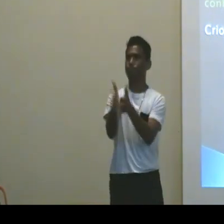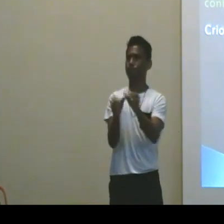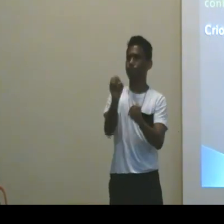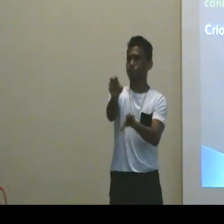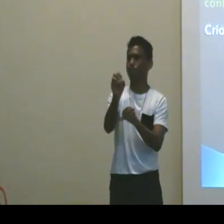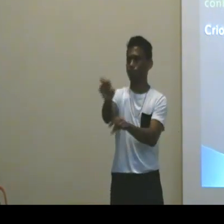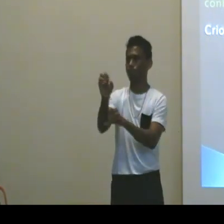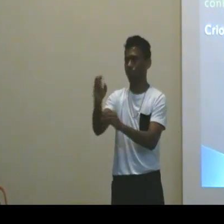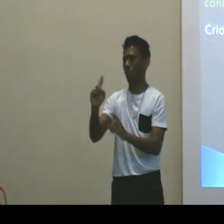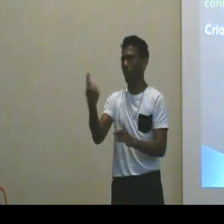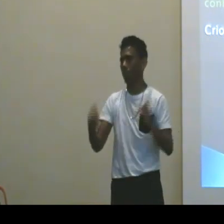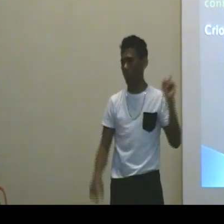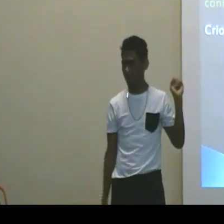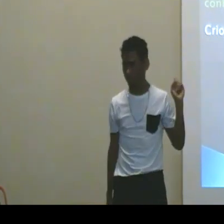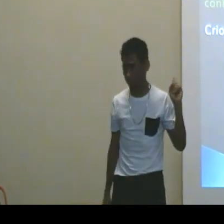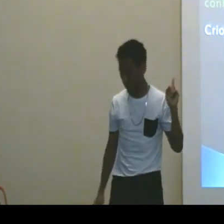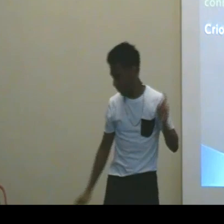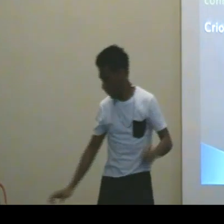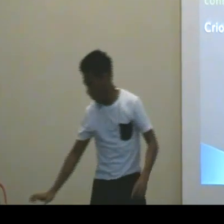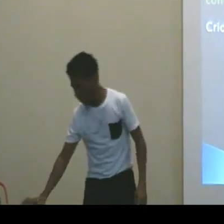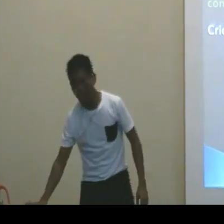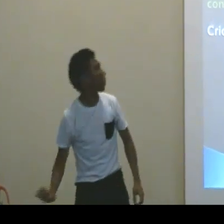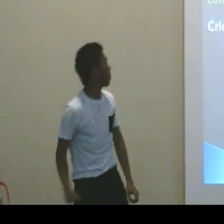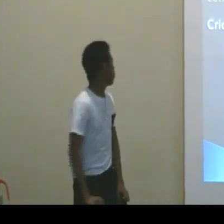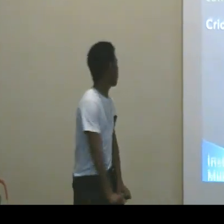aprender os sinais das coisas, os nomes das coisas